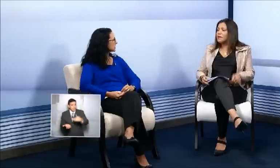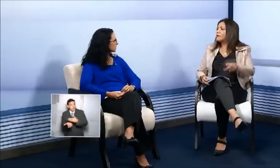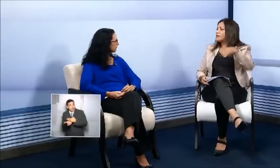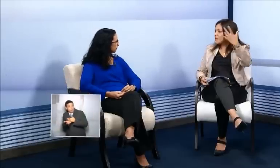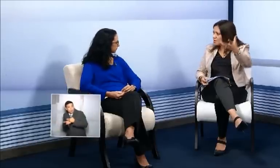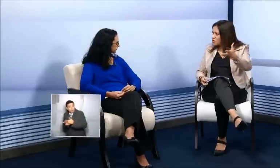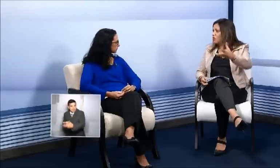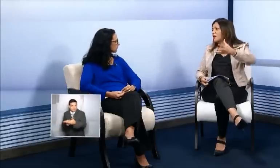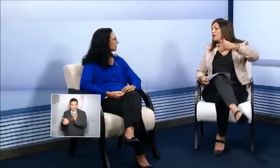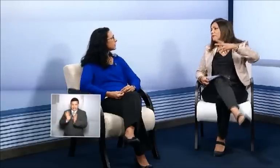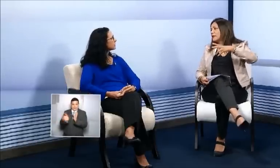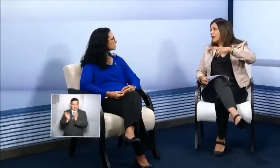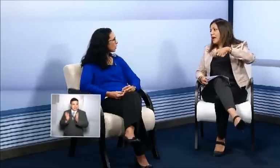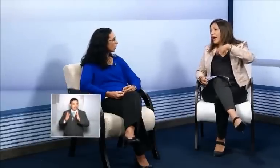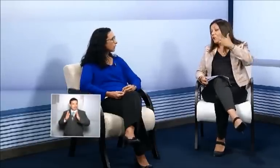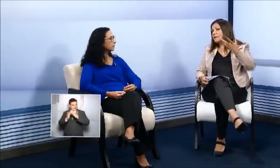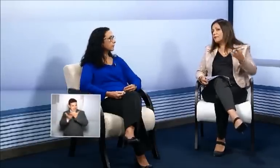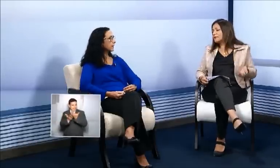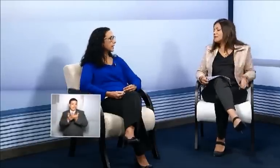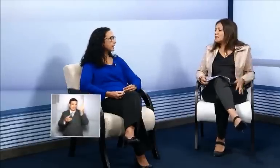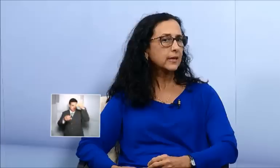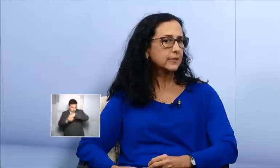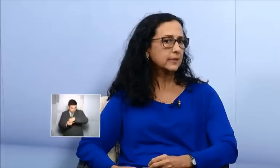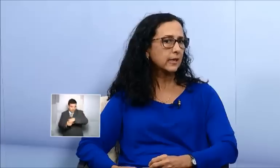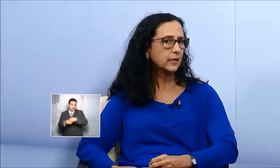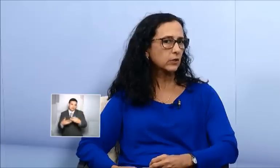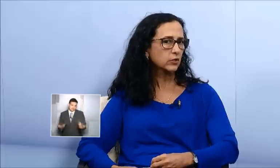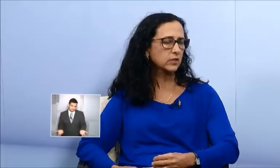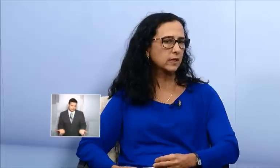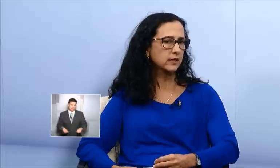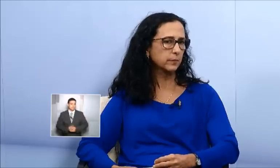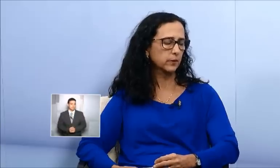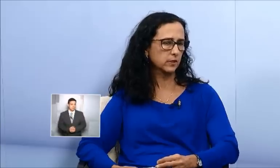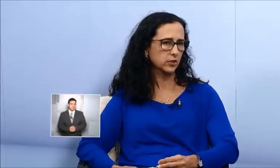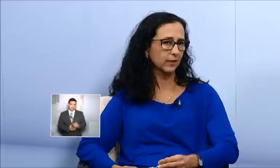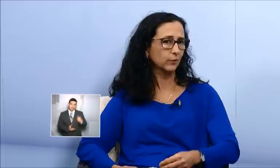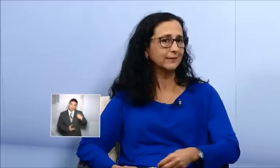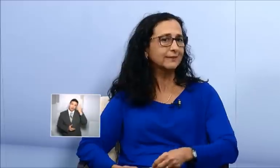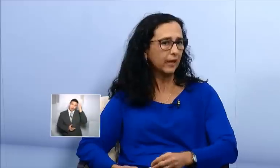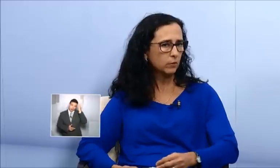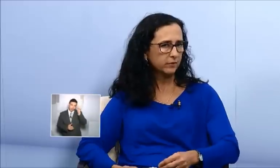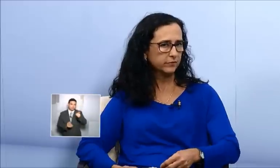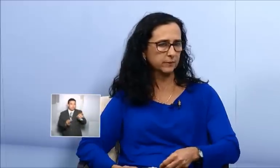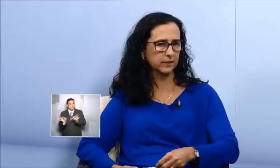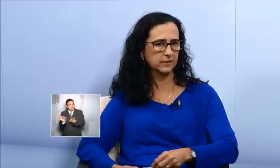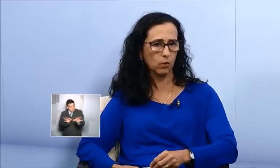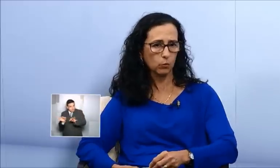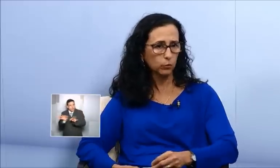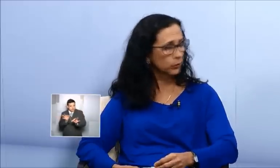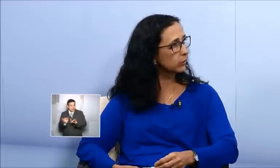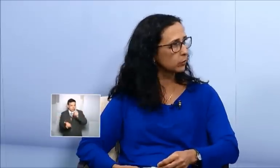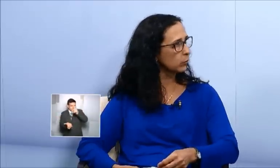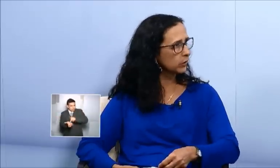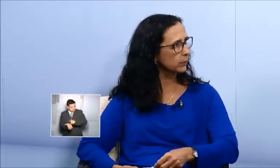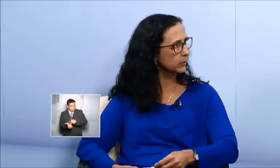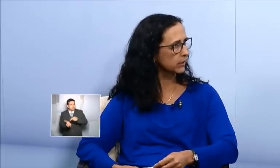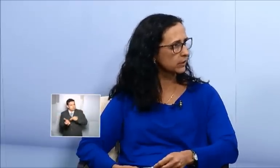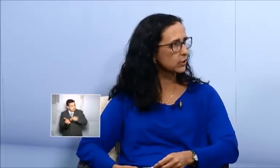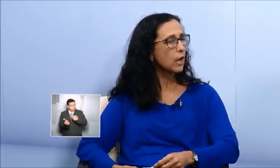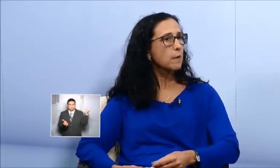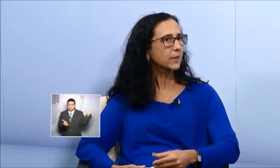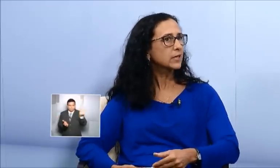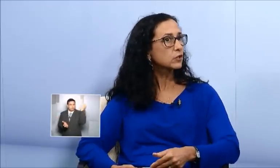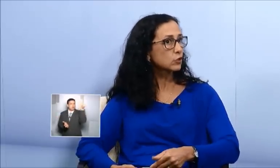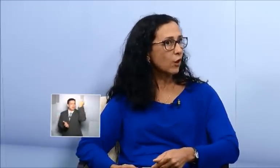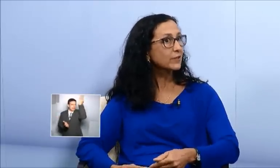o Libras na escola. Na escola, a Libras. Eu acho que esse projeto ele tem uma fundamentação muito